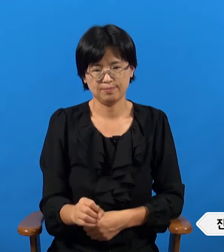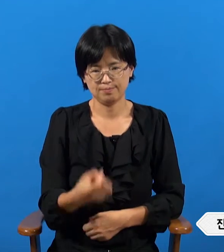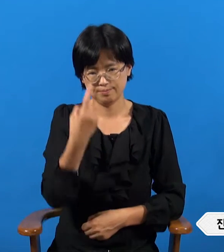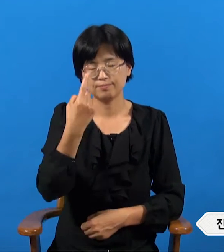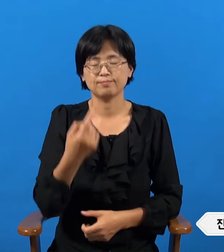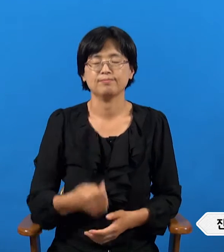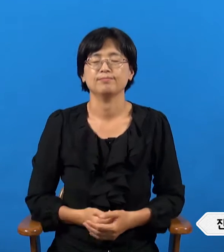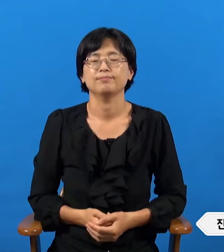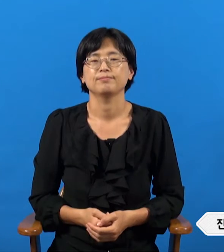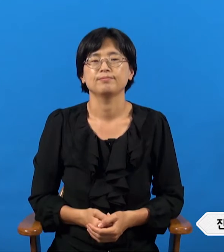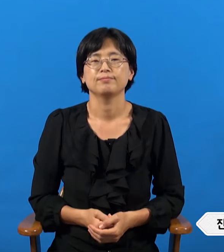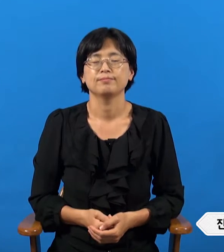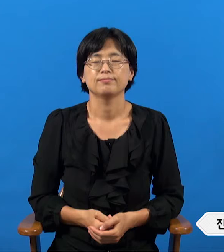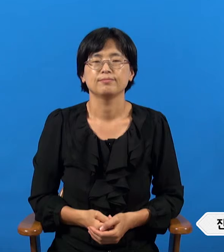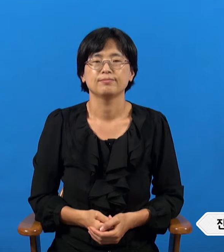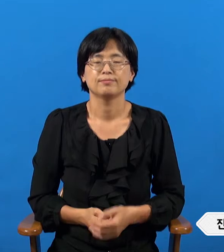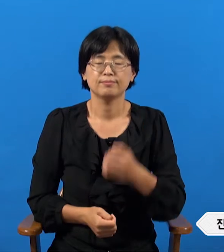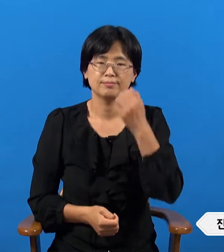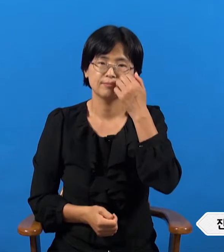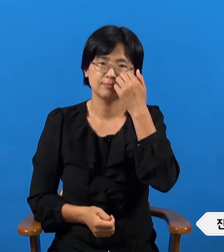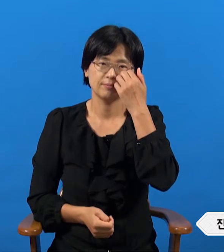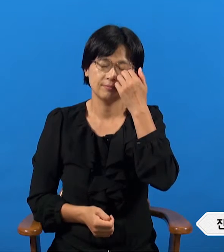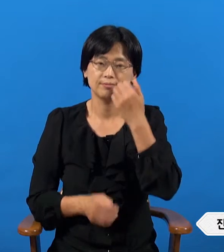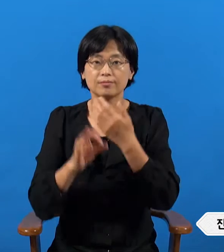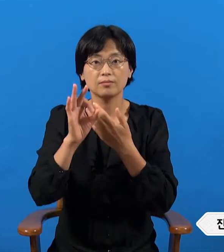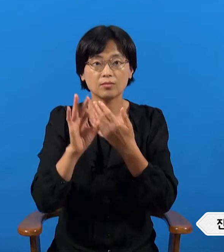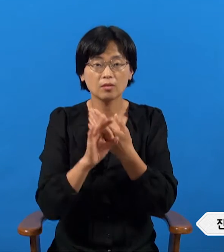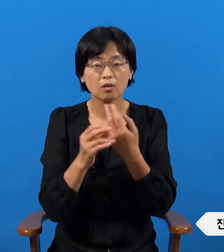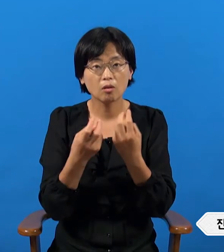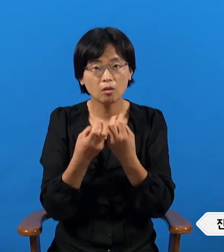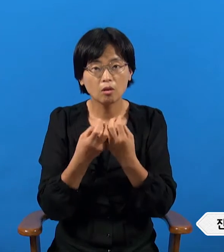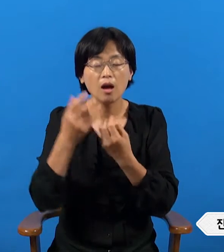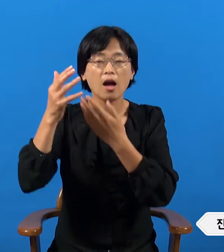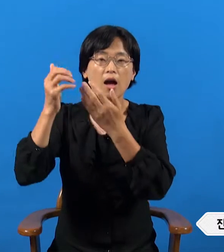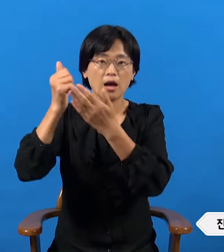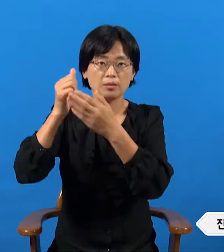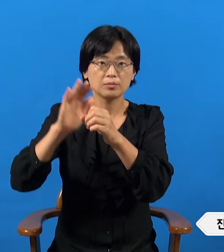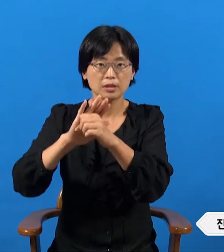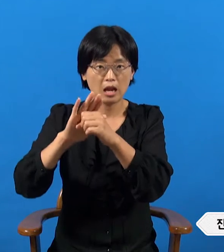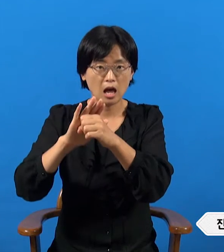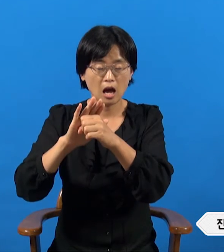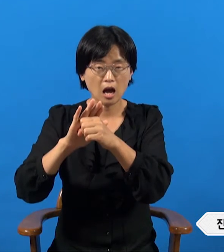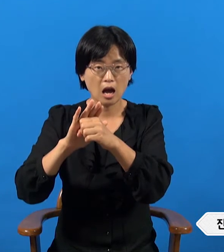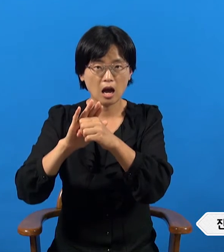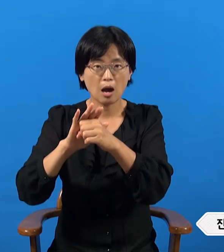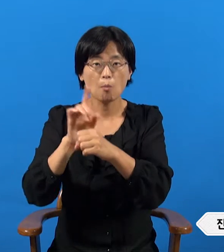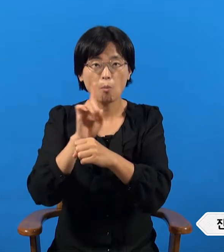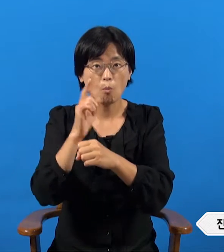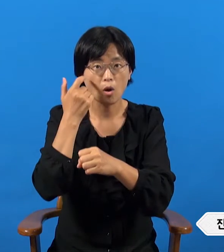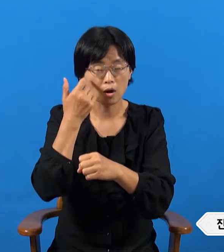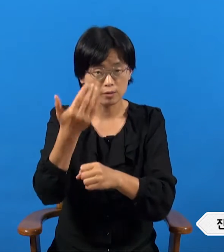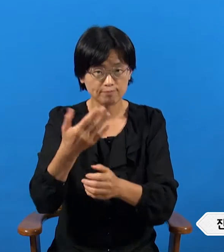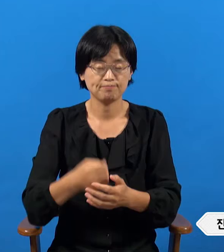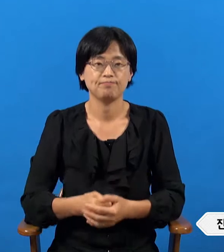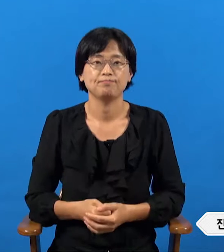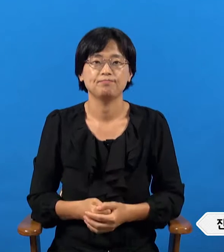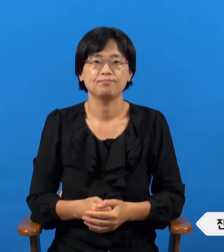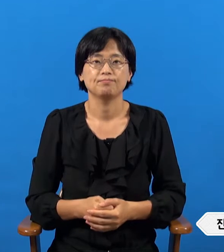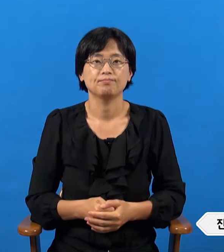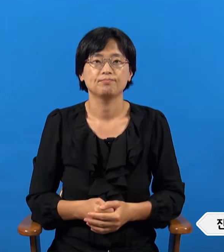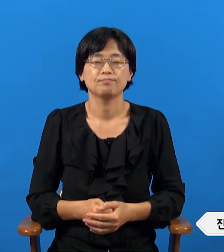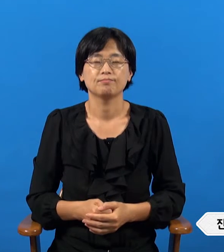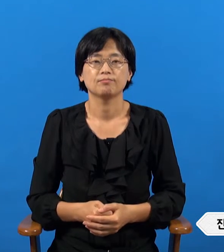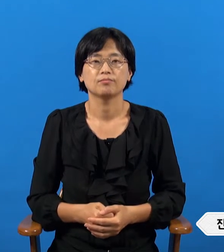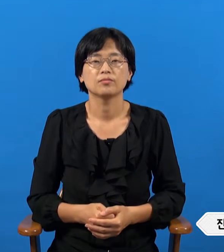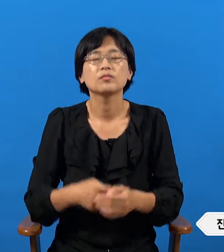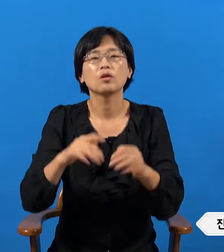사실을 성경은 말씀하고 있습니다. 그렇다면 하나님이 보시는 자기 사랑은 무엇입니까?